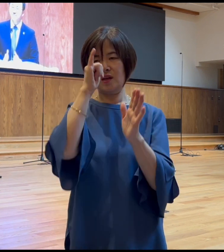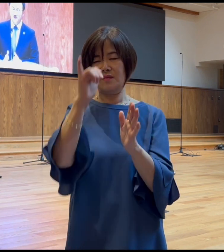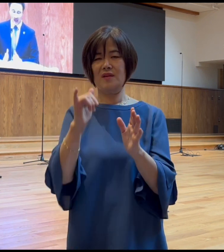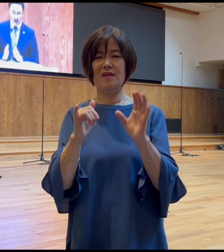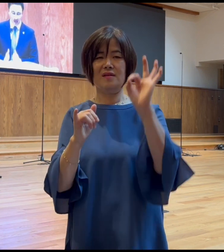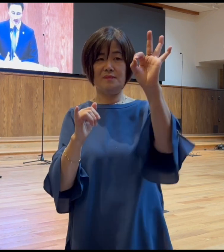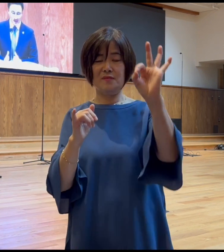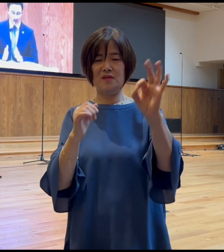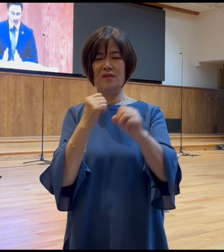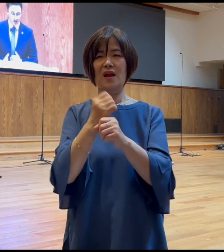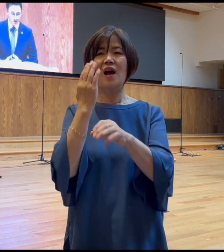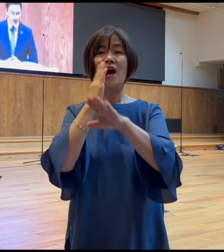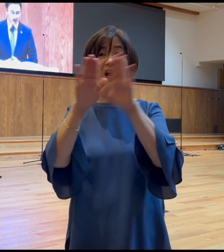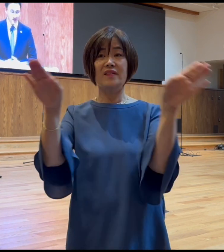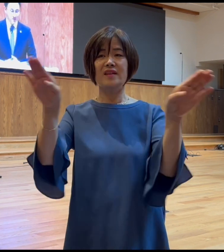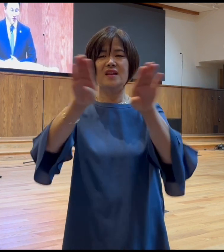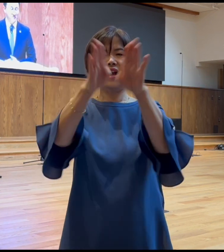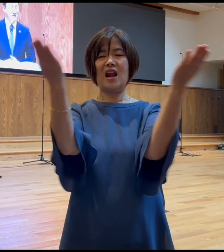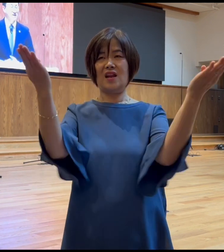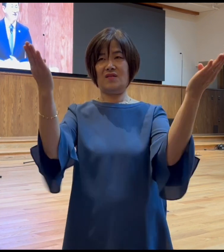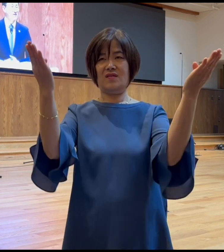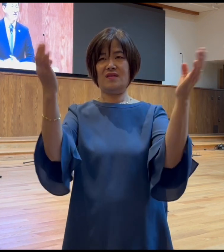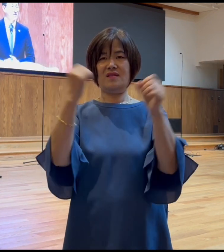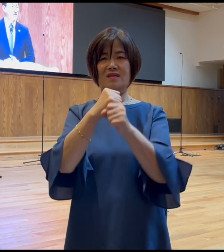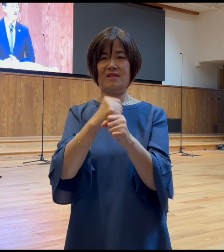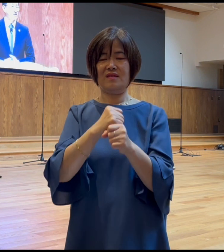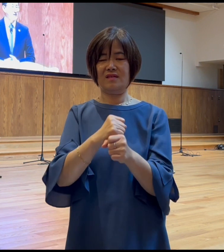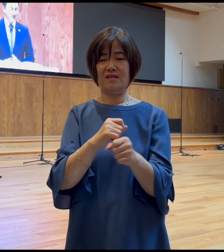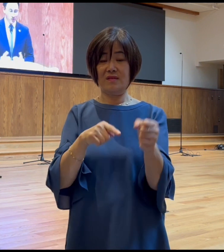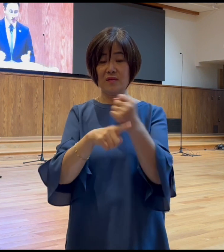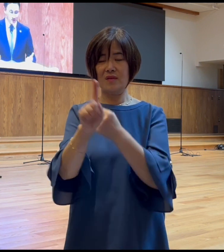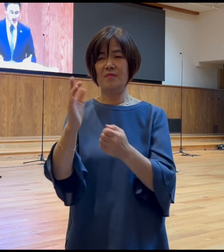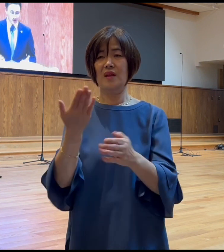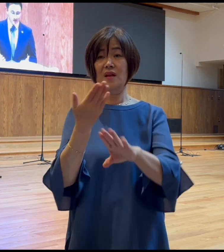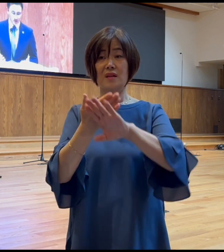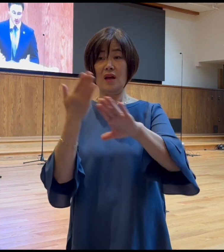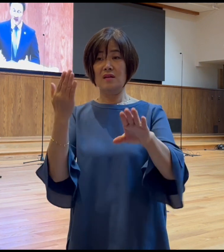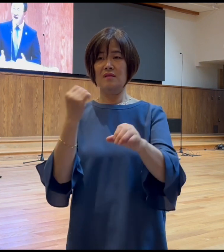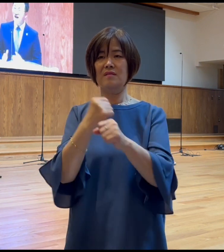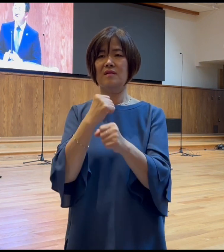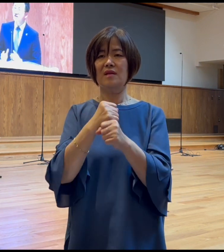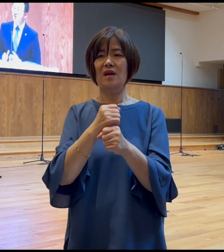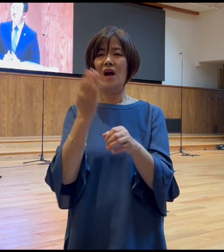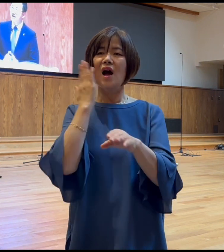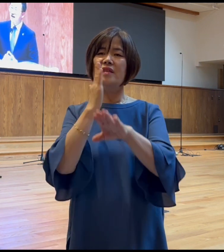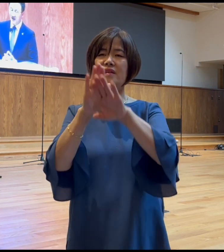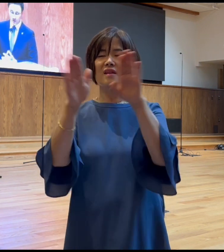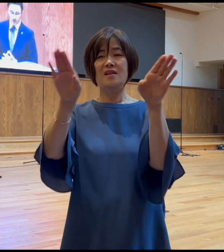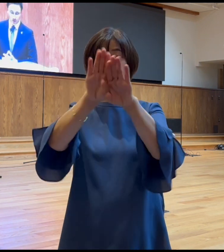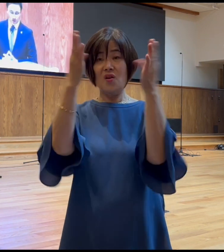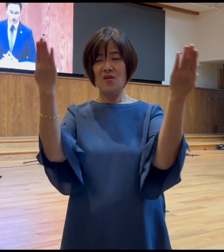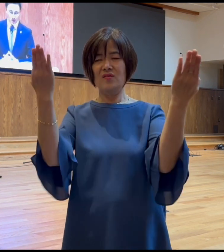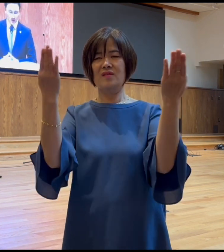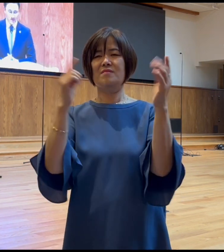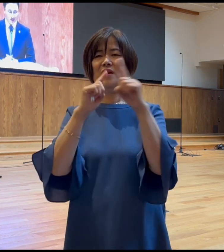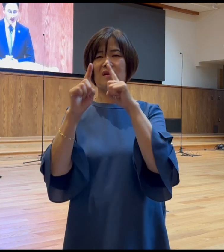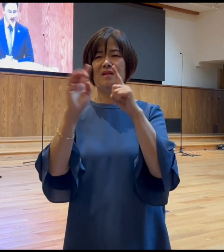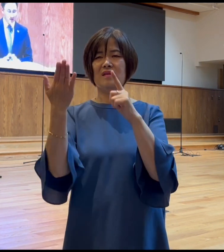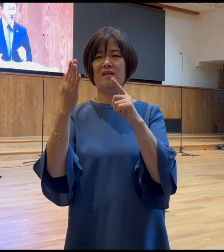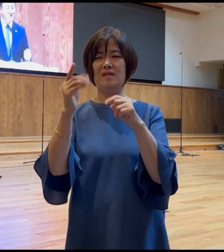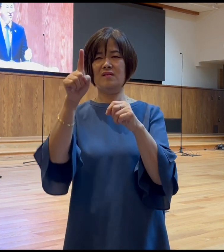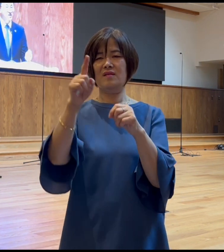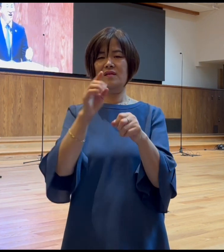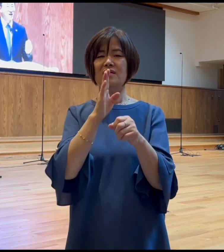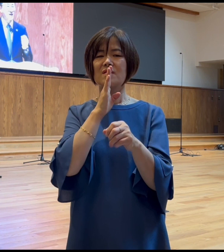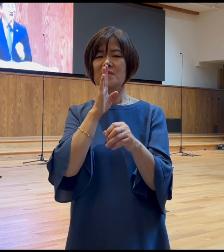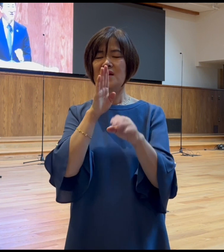10절에 하늘이 갈라졌다라는 표현입니다. 다른 복음서에서는 동일하게 하늘이 열렸다라고 표현합니다.